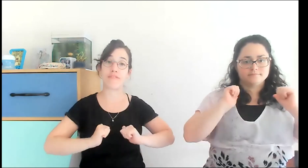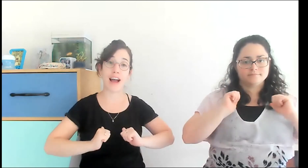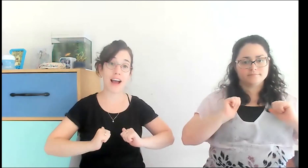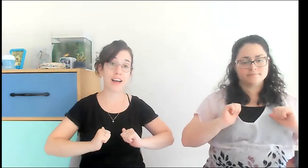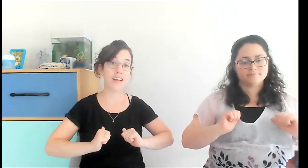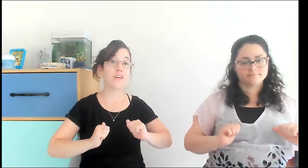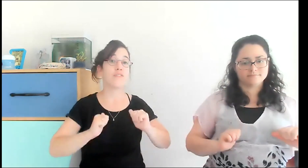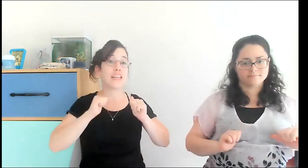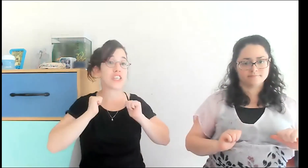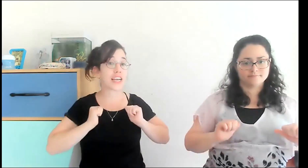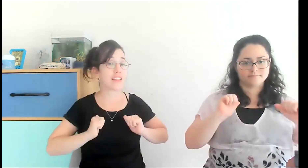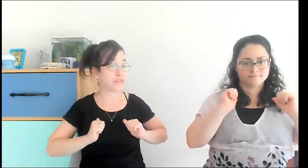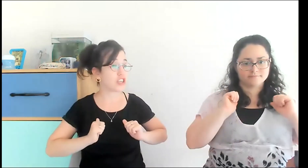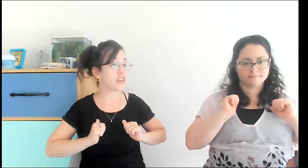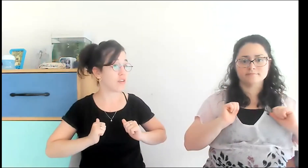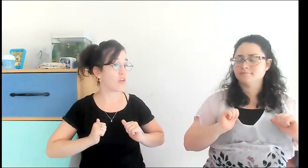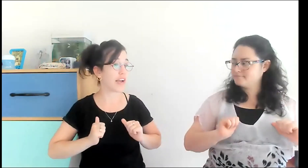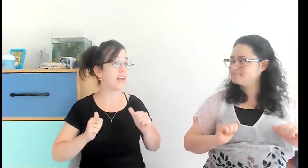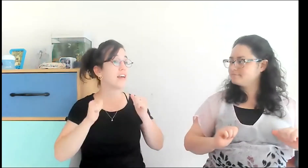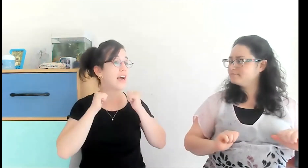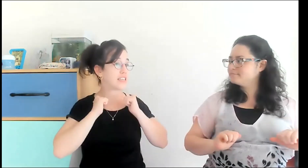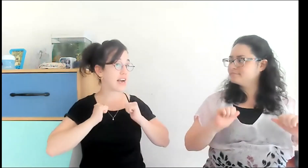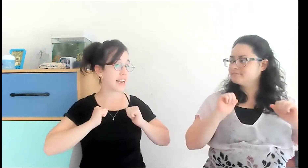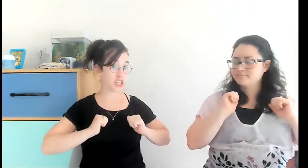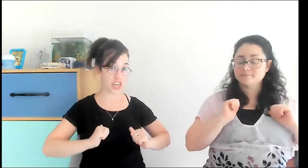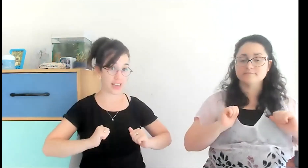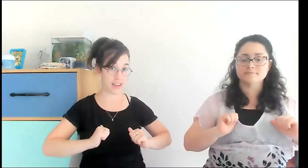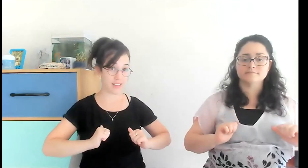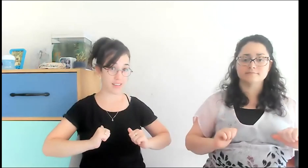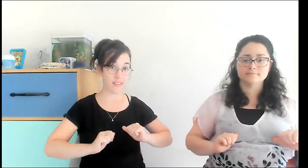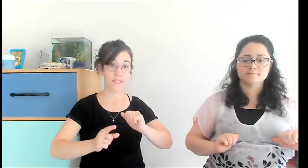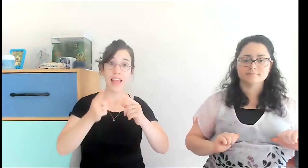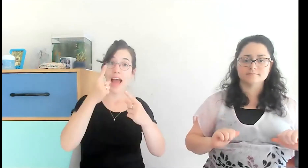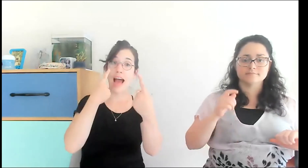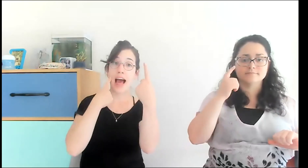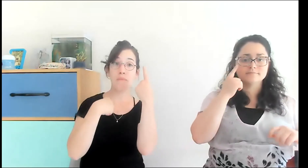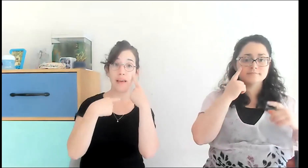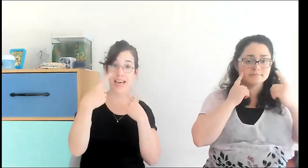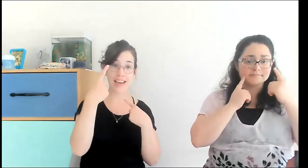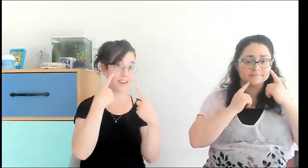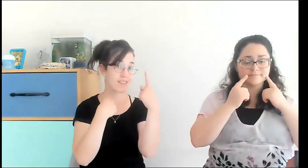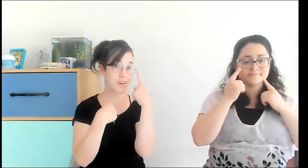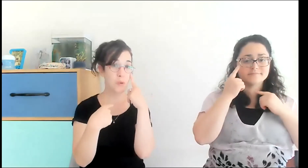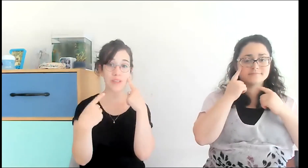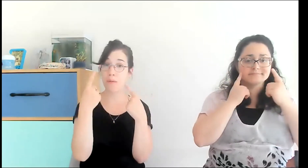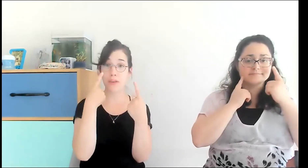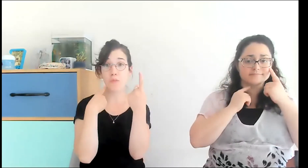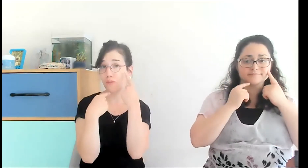לשלווה ולשקט נפשי. אוקיי? אז על השקט, על הבכי, אנחנו מסמנים ממש כמו